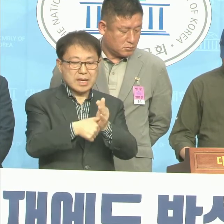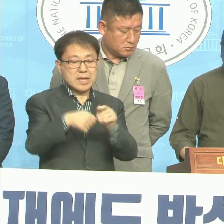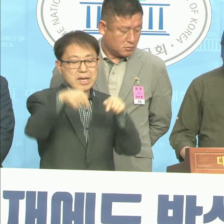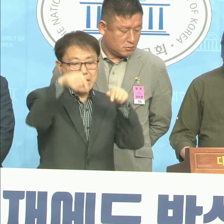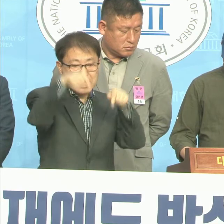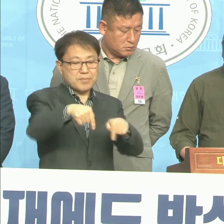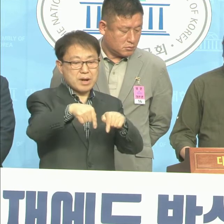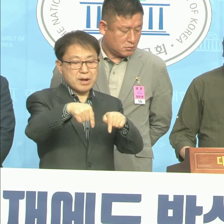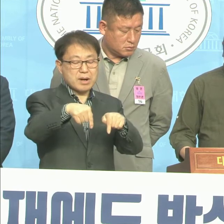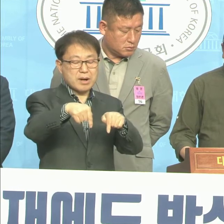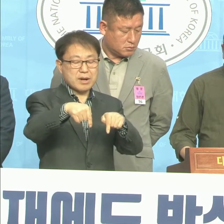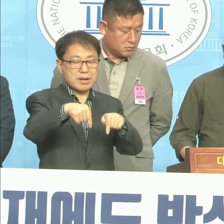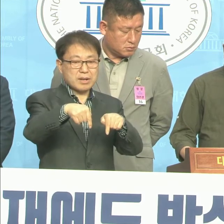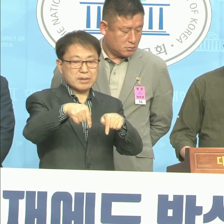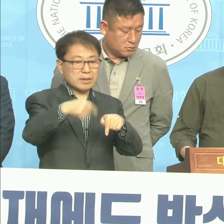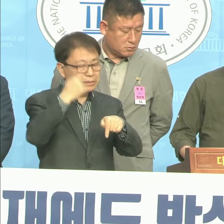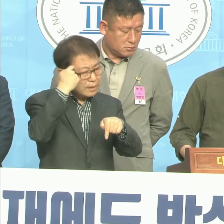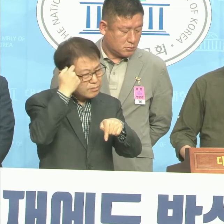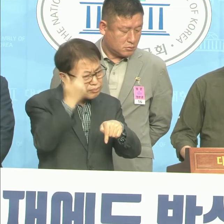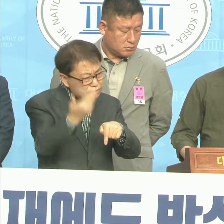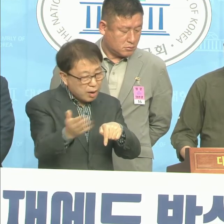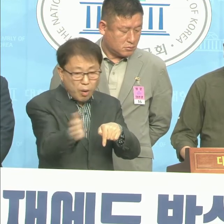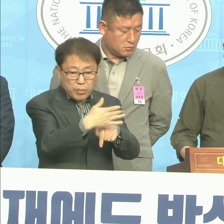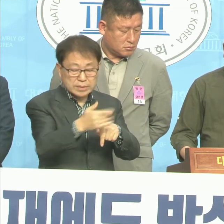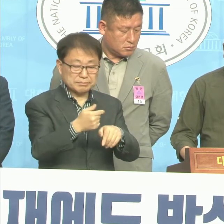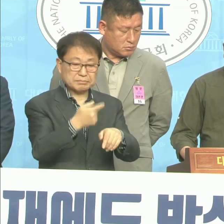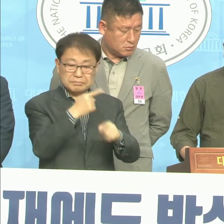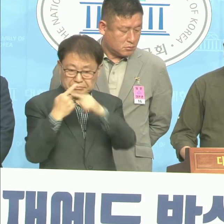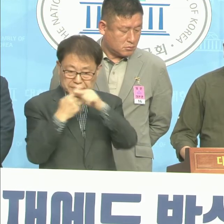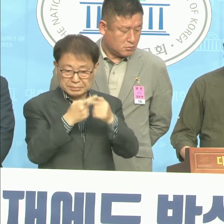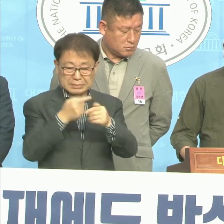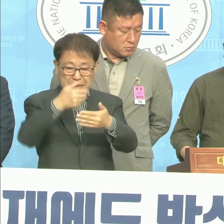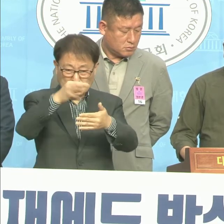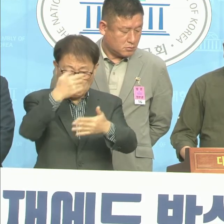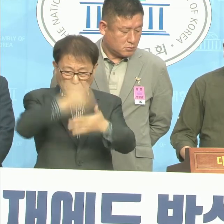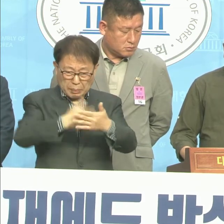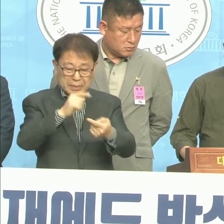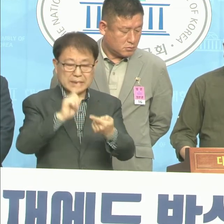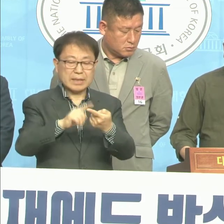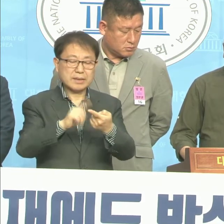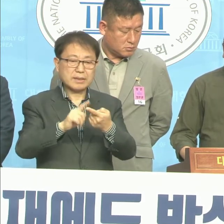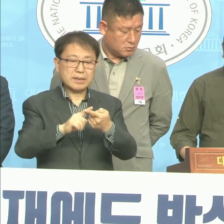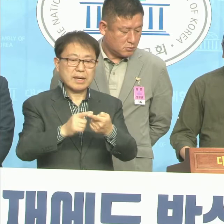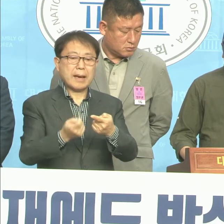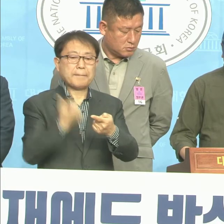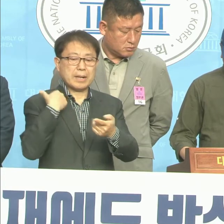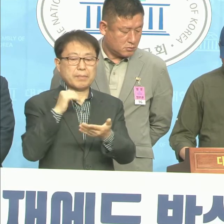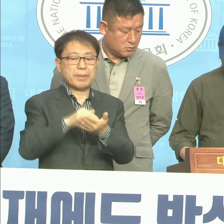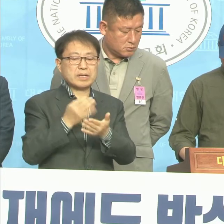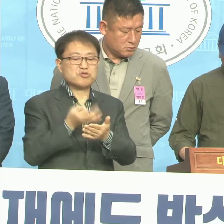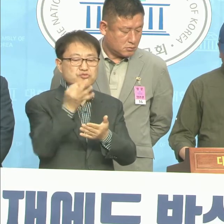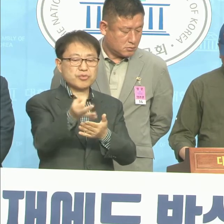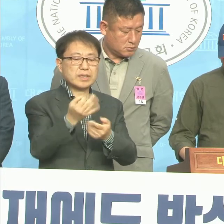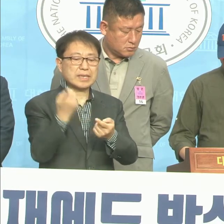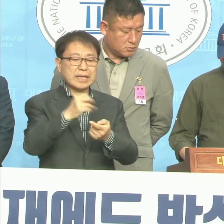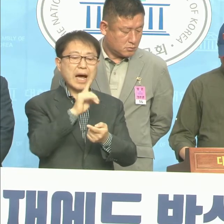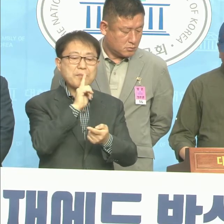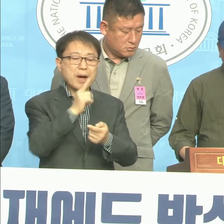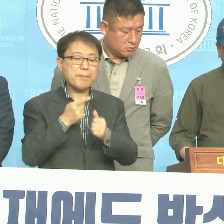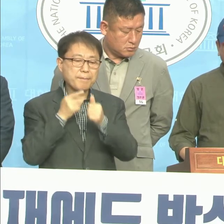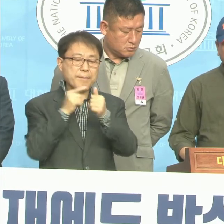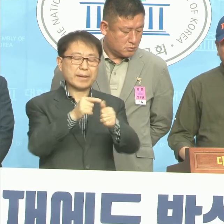현재 은커녕 의견 1 매트 없이 일방적으로 사건 1 공사대금을 즉시 보여줄 것을 다시 한번